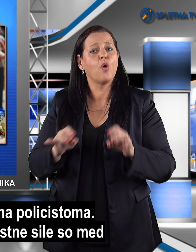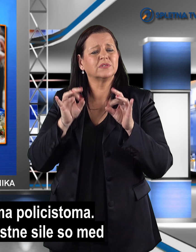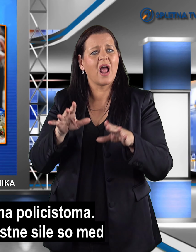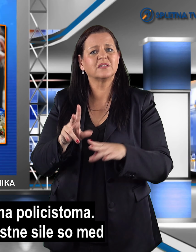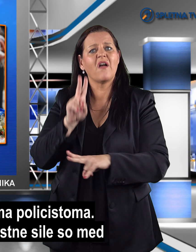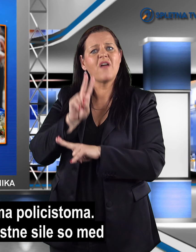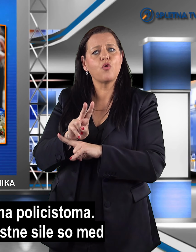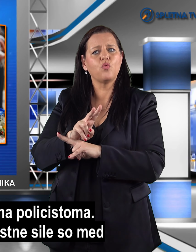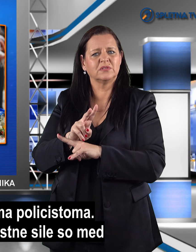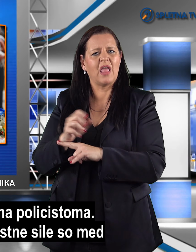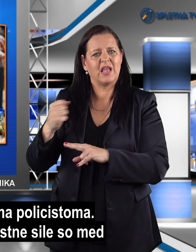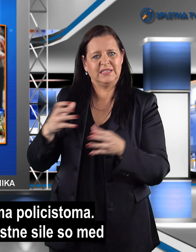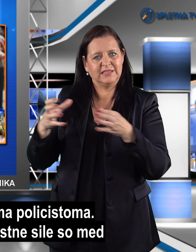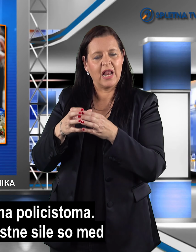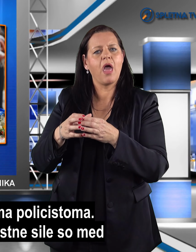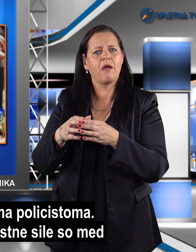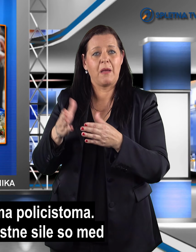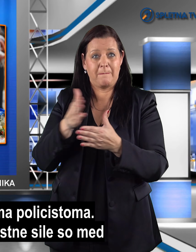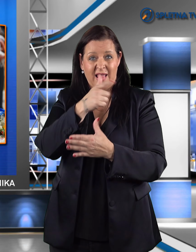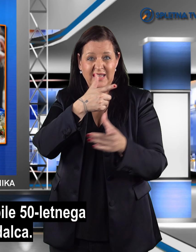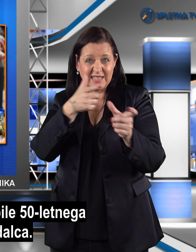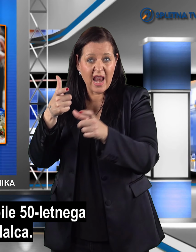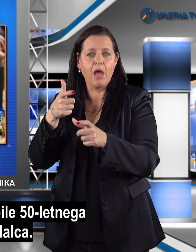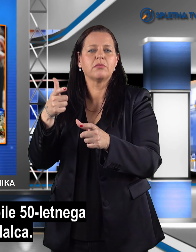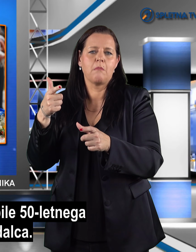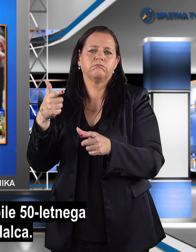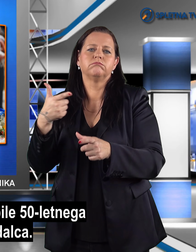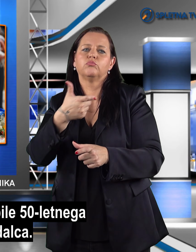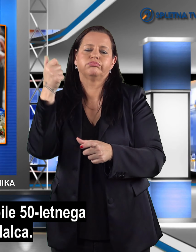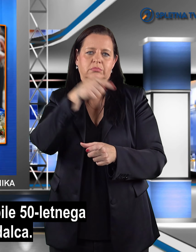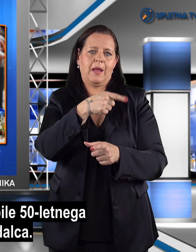Avstralske varnostne sile so med streljanjem ubile 50-letnega napadalca.